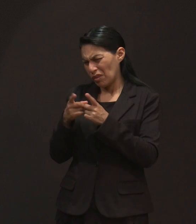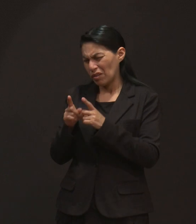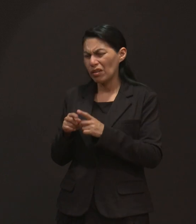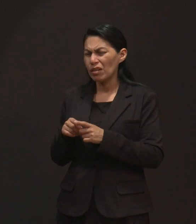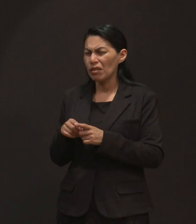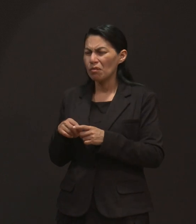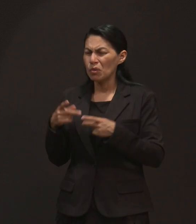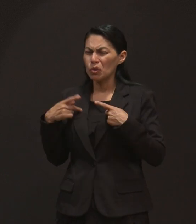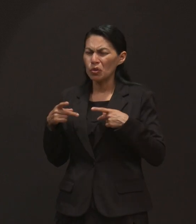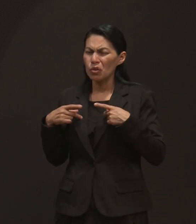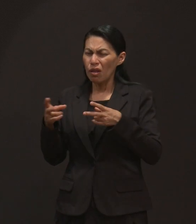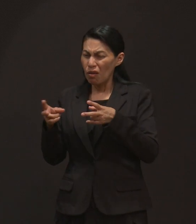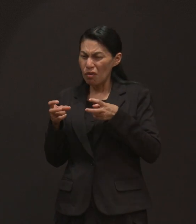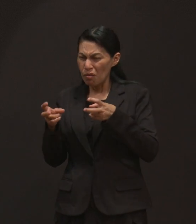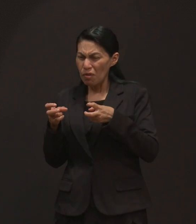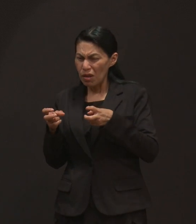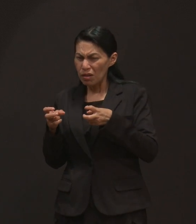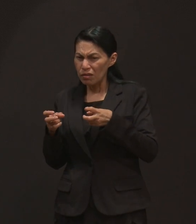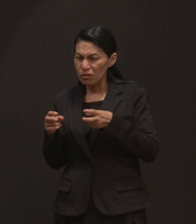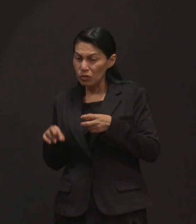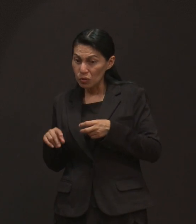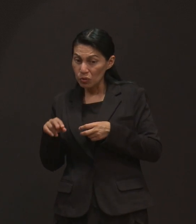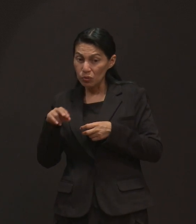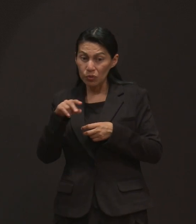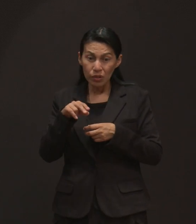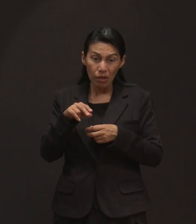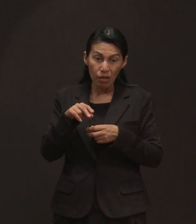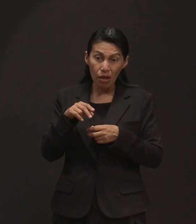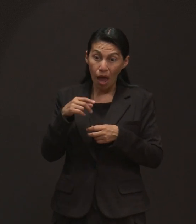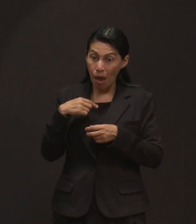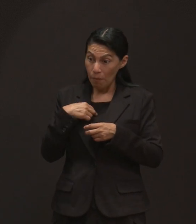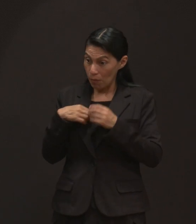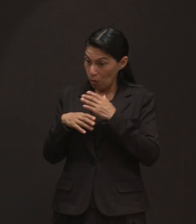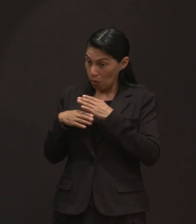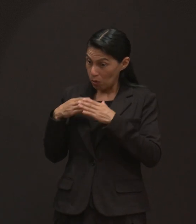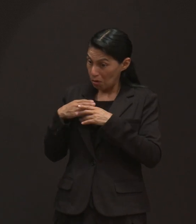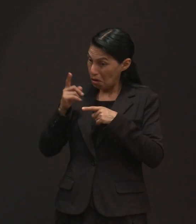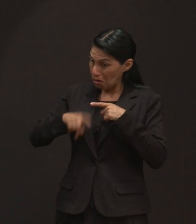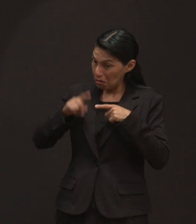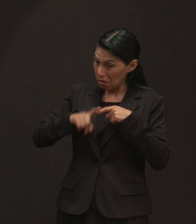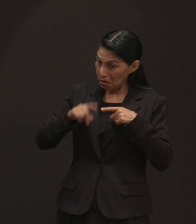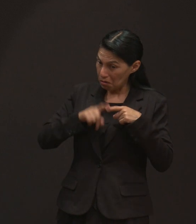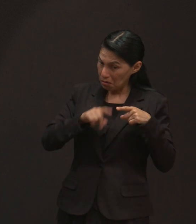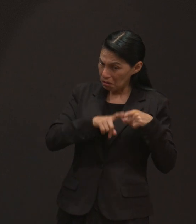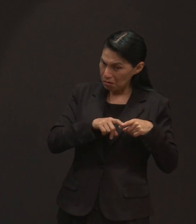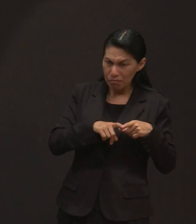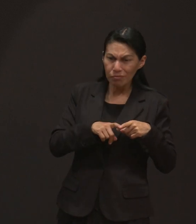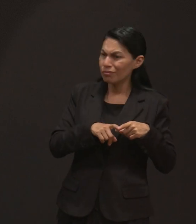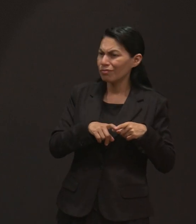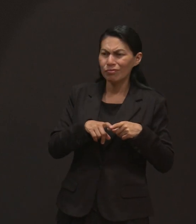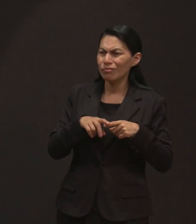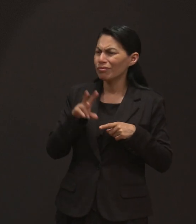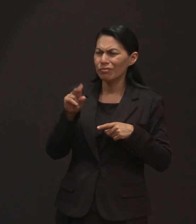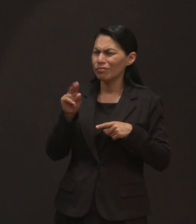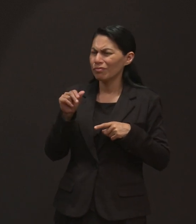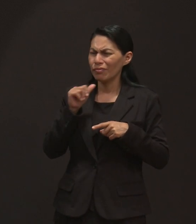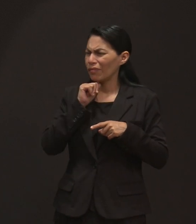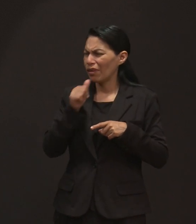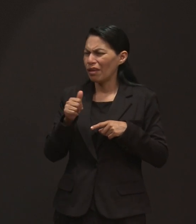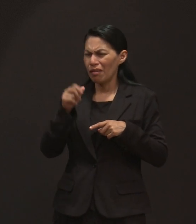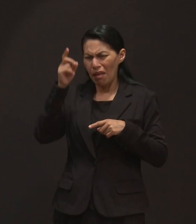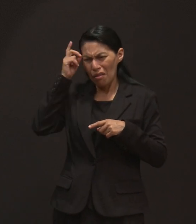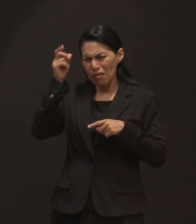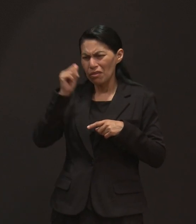aunque subían ladrones, nunca me quitaron mis cosas, Dios siempre